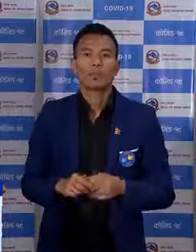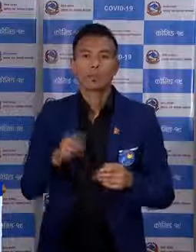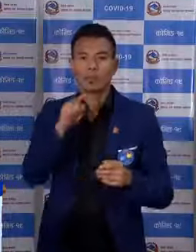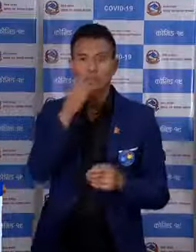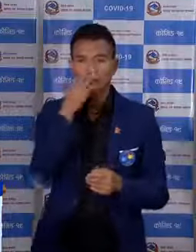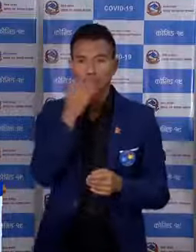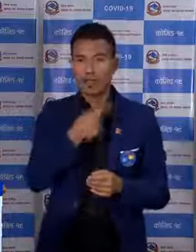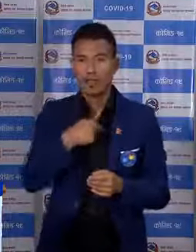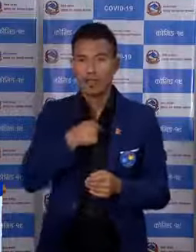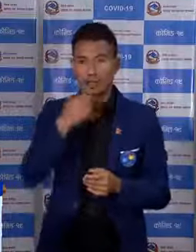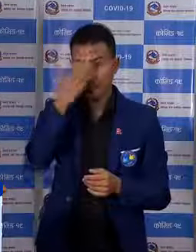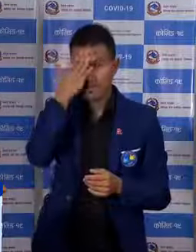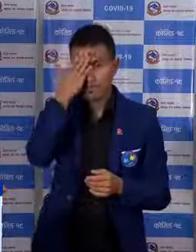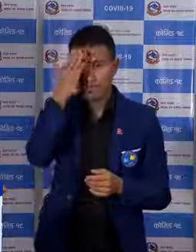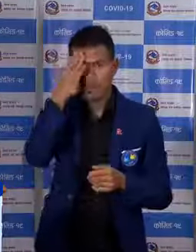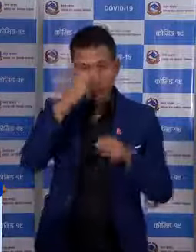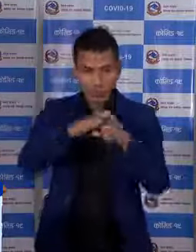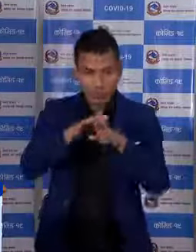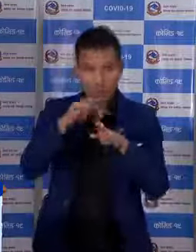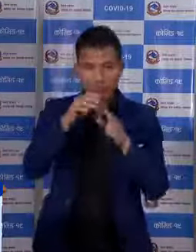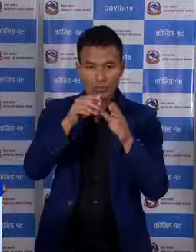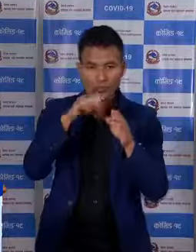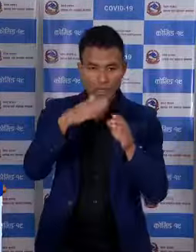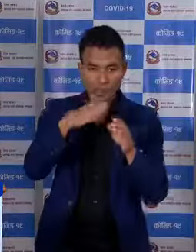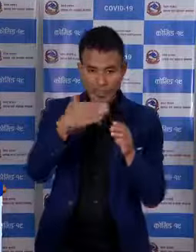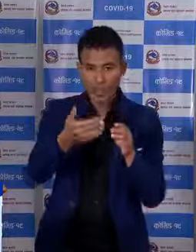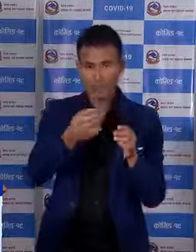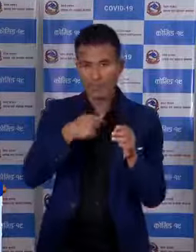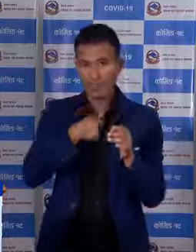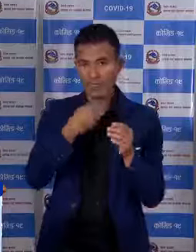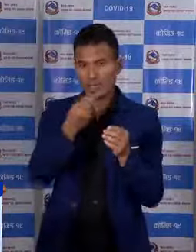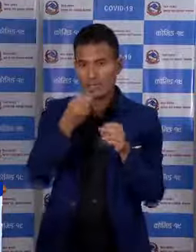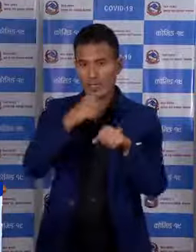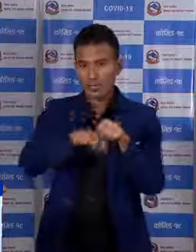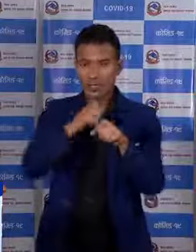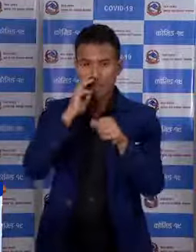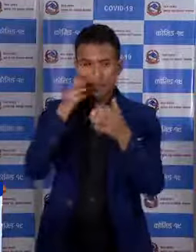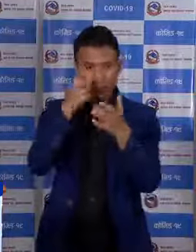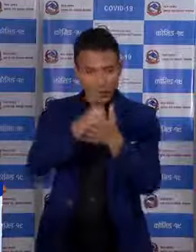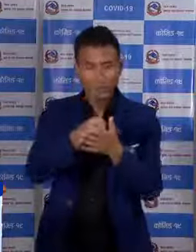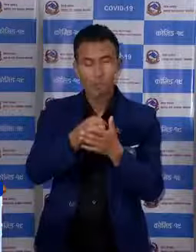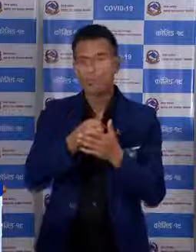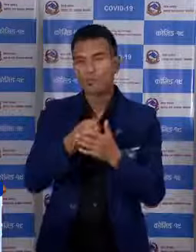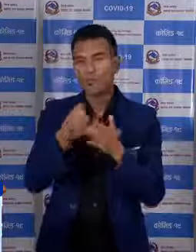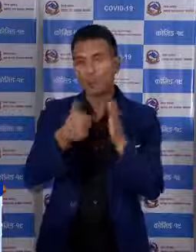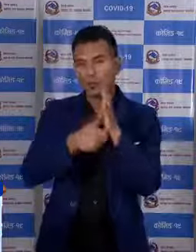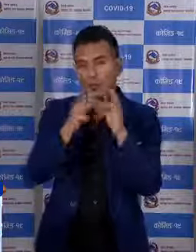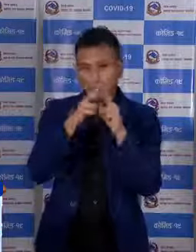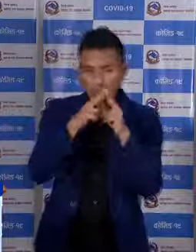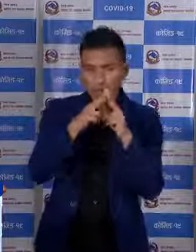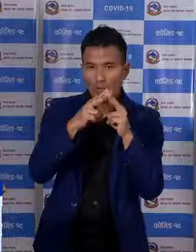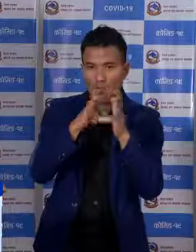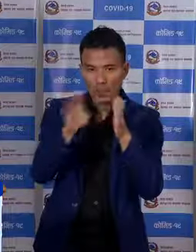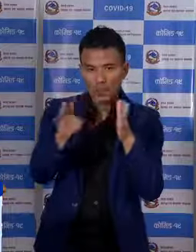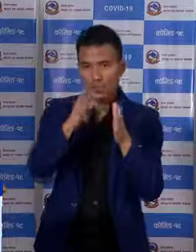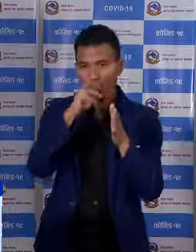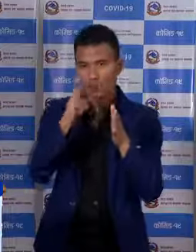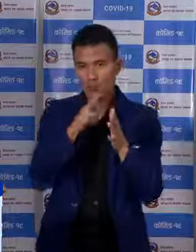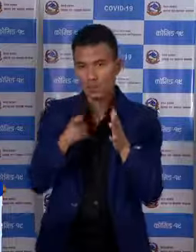तेसेले आमी संक्रमिक अरू समख्छे केही समय माई पुख्छाओं कंट्याक्ट को माध्यमबाटक